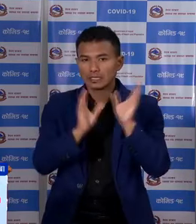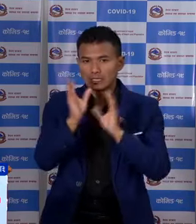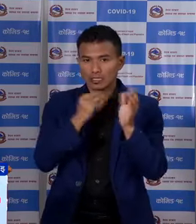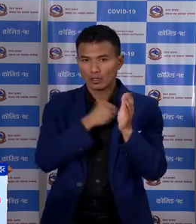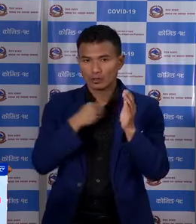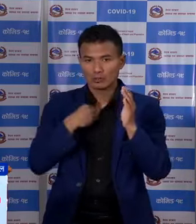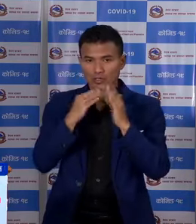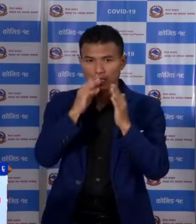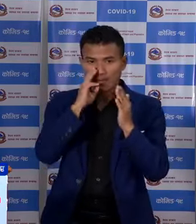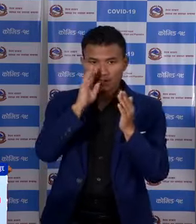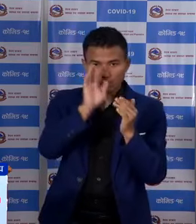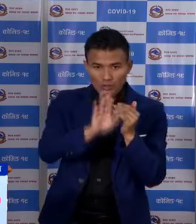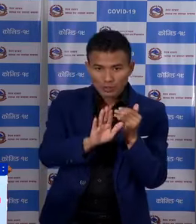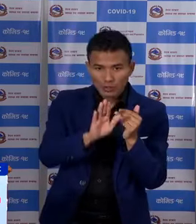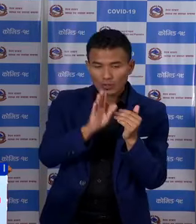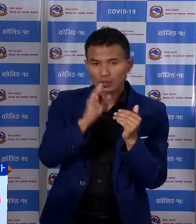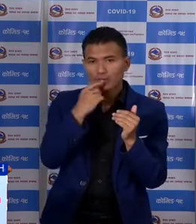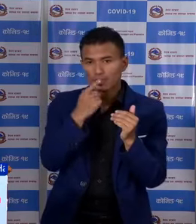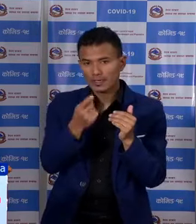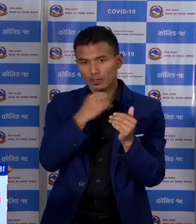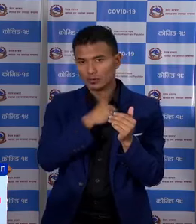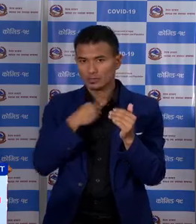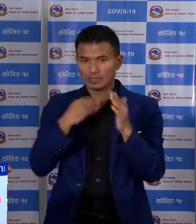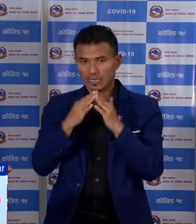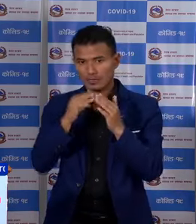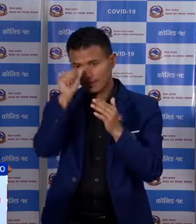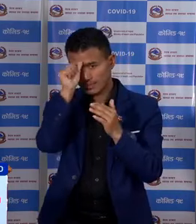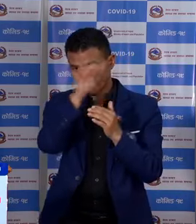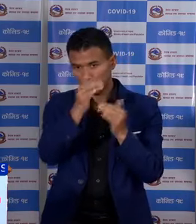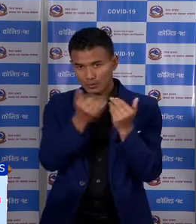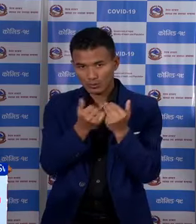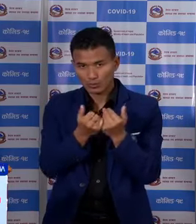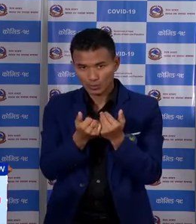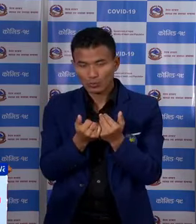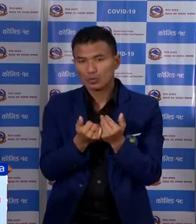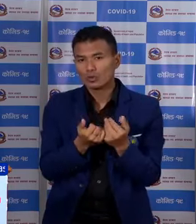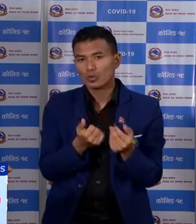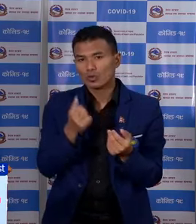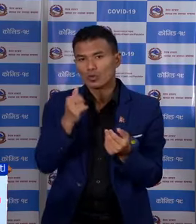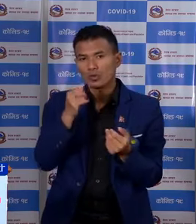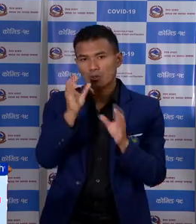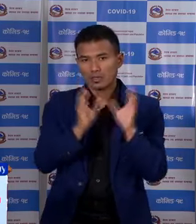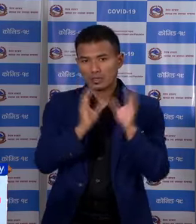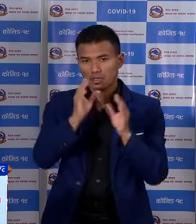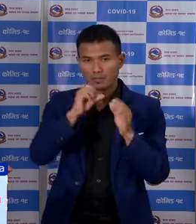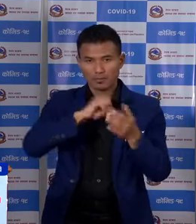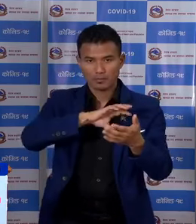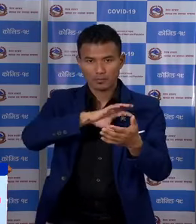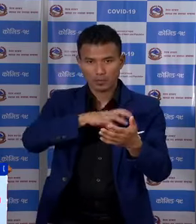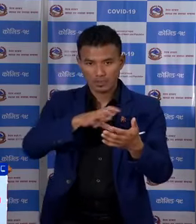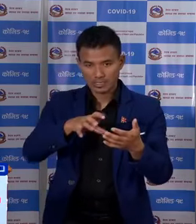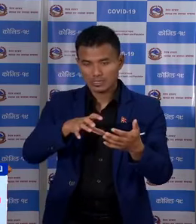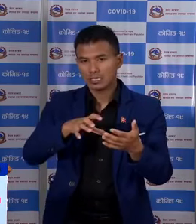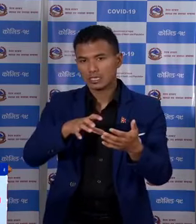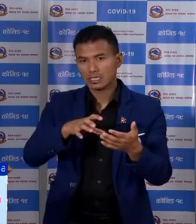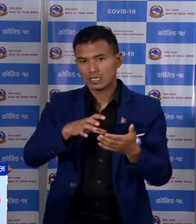अस्पाटाल मा आइसोलेशन मा होनुँछ, कही कारण ले बनी अस्पाटाल ले जानकारी गराउँछ, रहा न्याहर को प्रदेसिक,